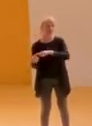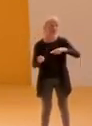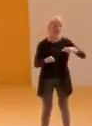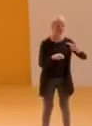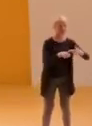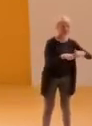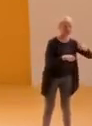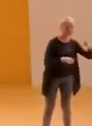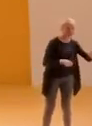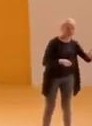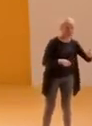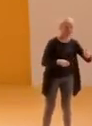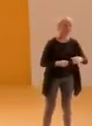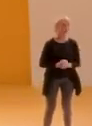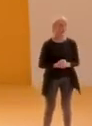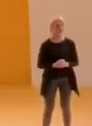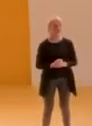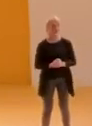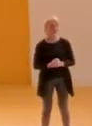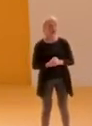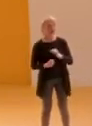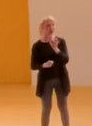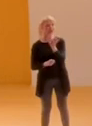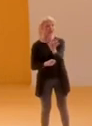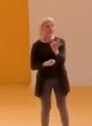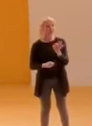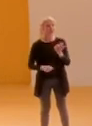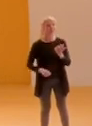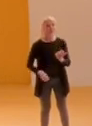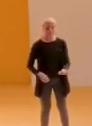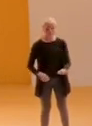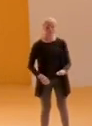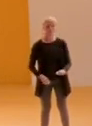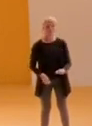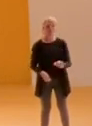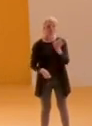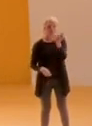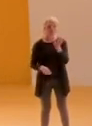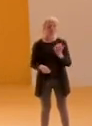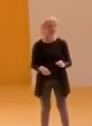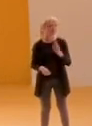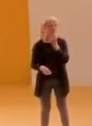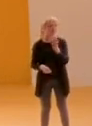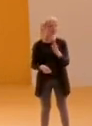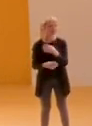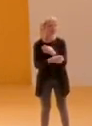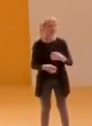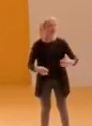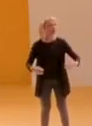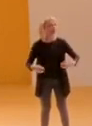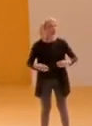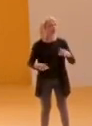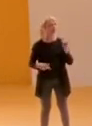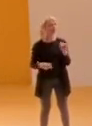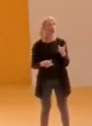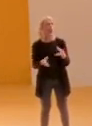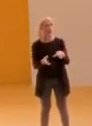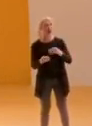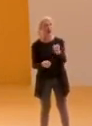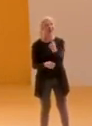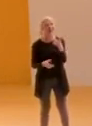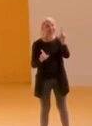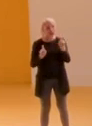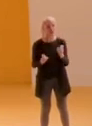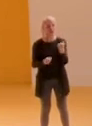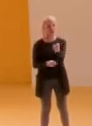a tu mamy procent amerykańskich gospodarstw domowych które zaadoptowały określonego rodzaju technologie czyli stały się jej